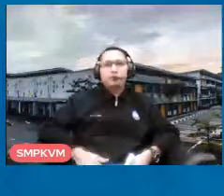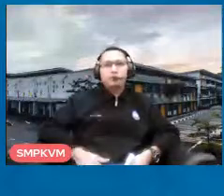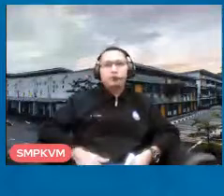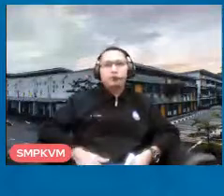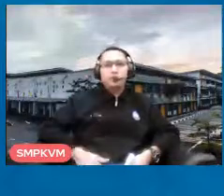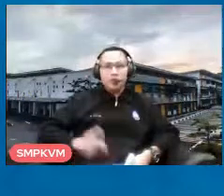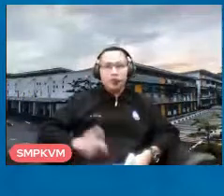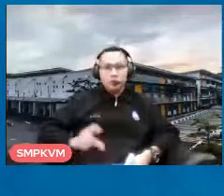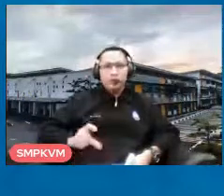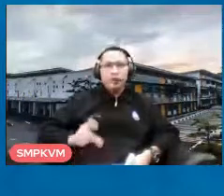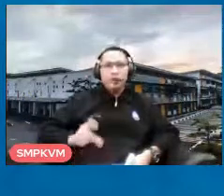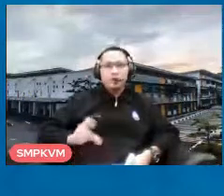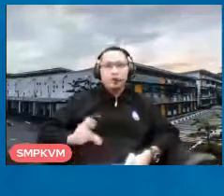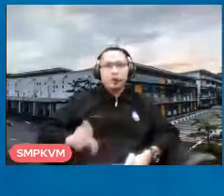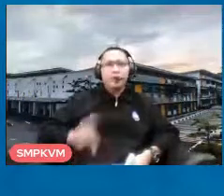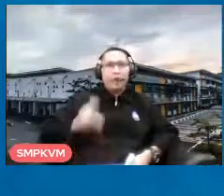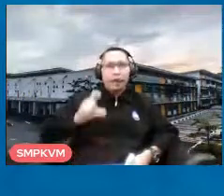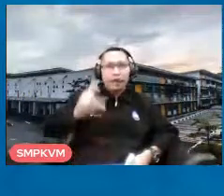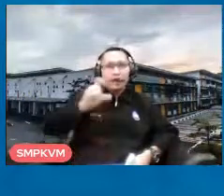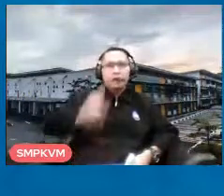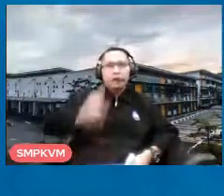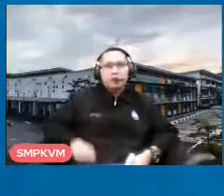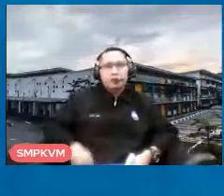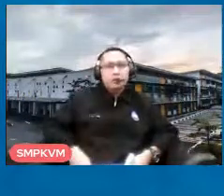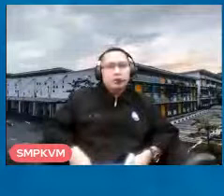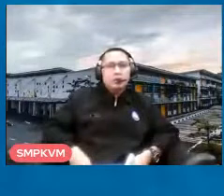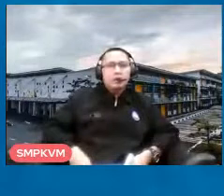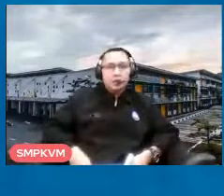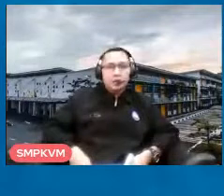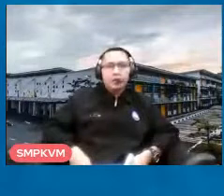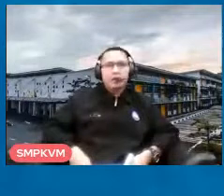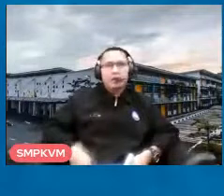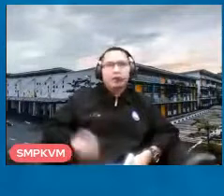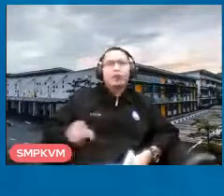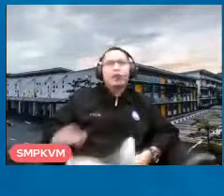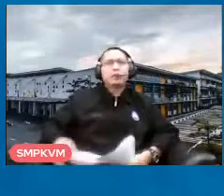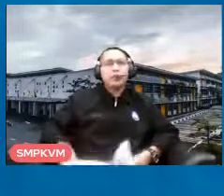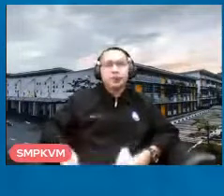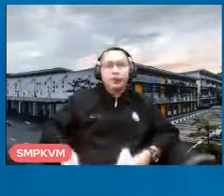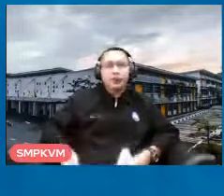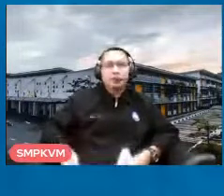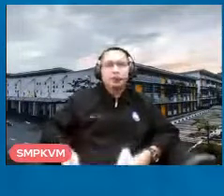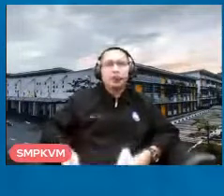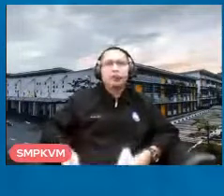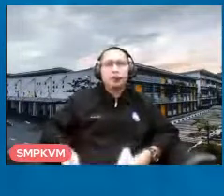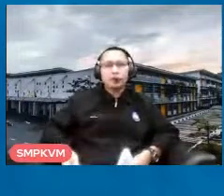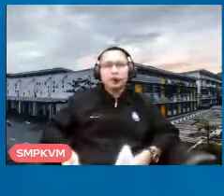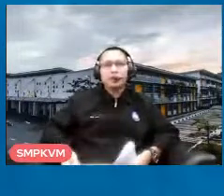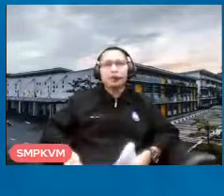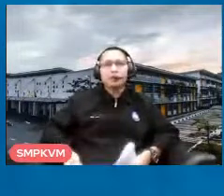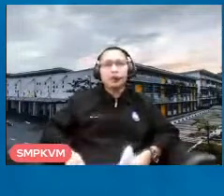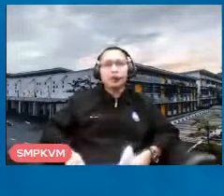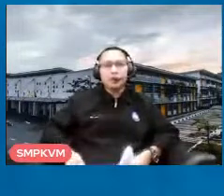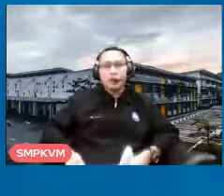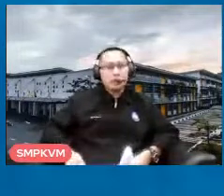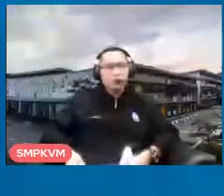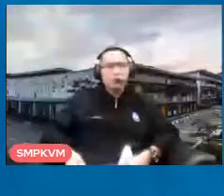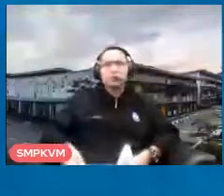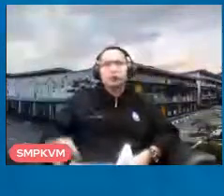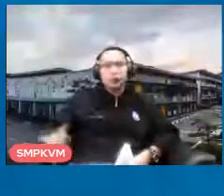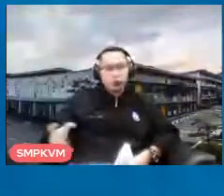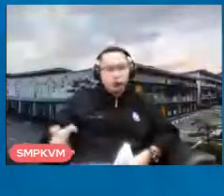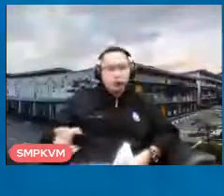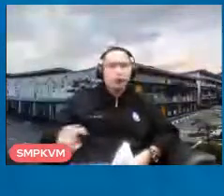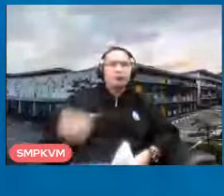guys Jadi kalau boleh asrama tuh elakkan tidur dekatin saya ga tau Ade Putra bagi ya kacer poci n kalau ada tahu